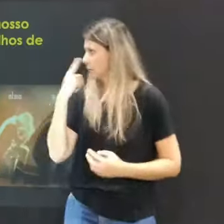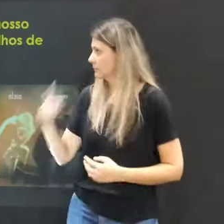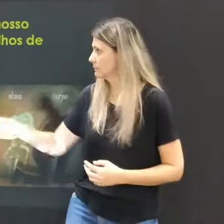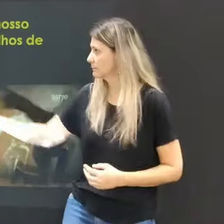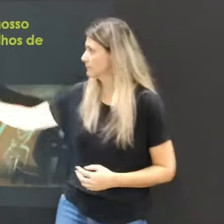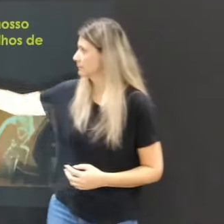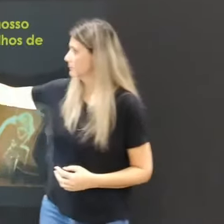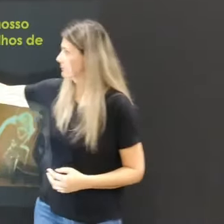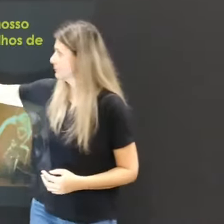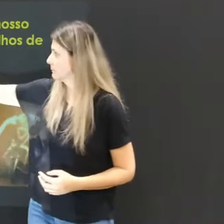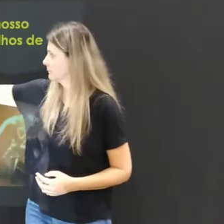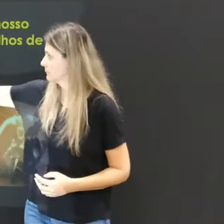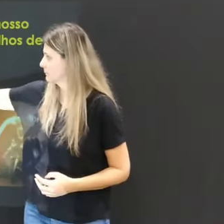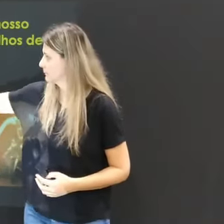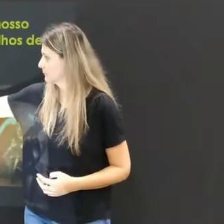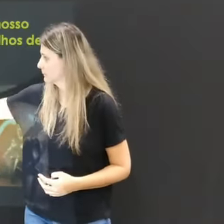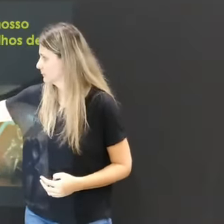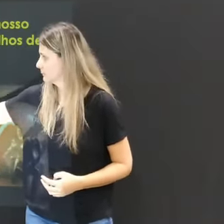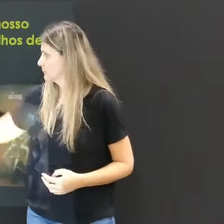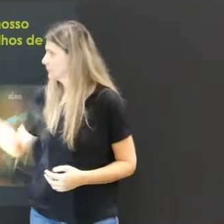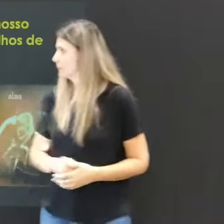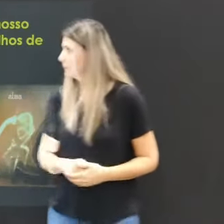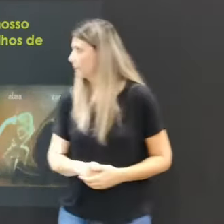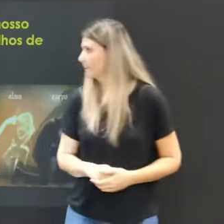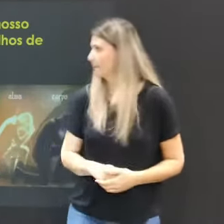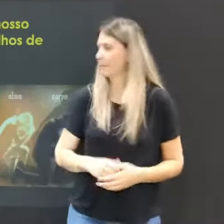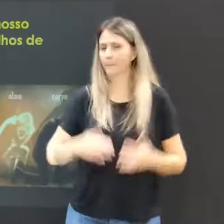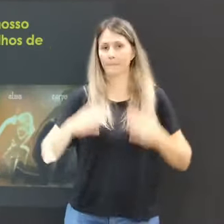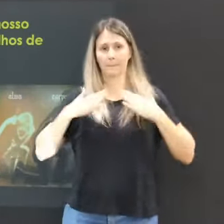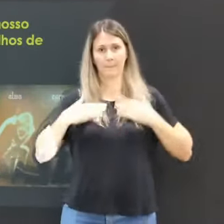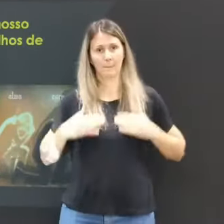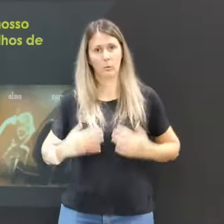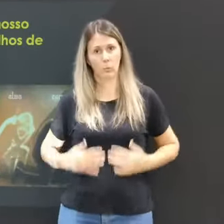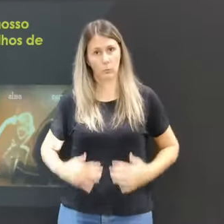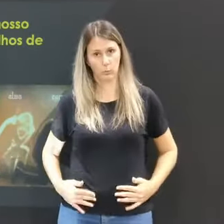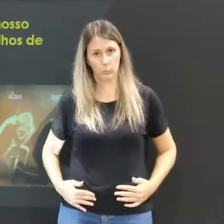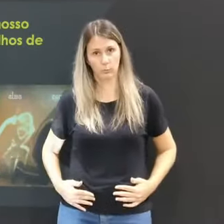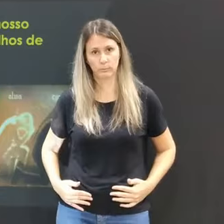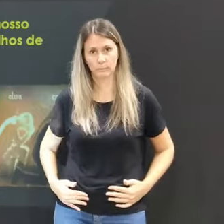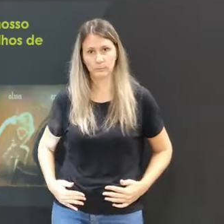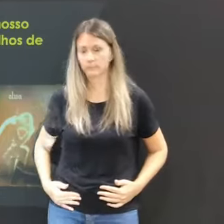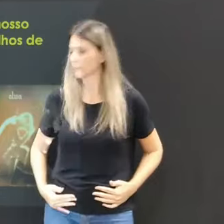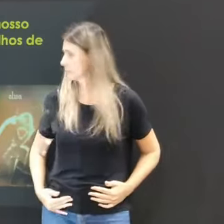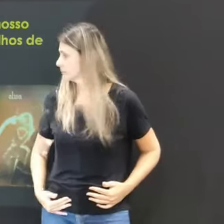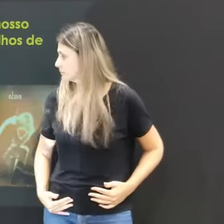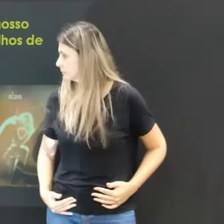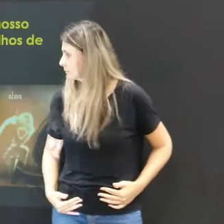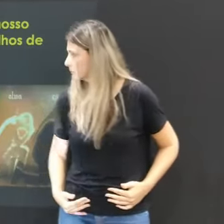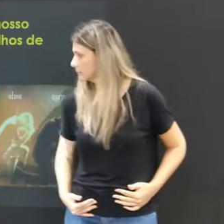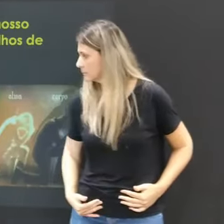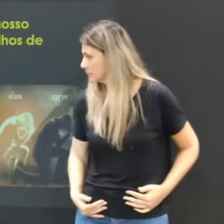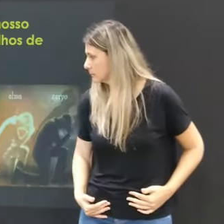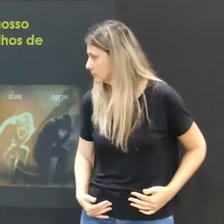Está vendo? Nossa, é o texto corpo, alma e espírito, e Deus, Jesus e o Espírito Santo, também a